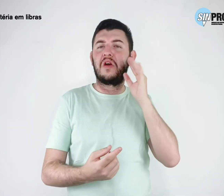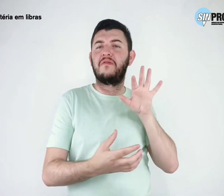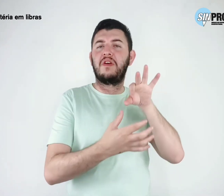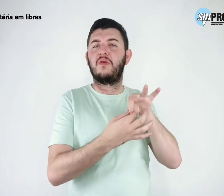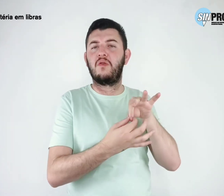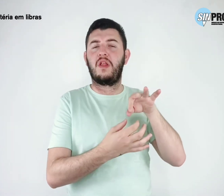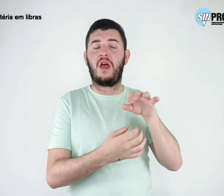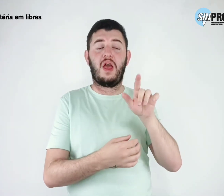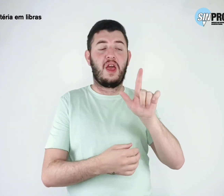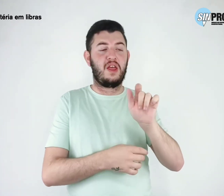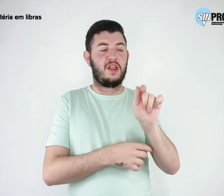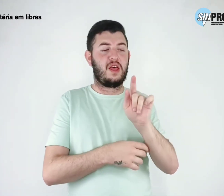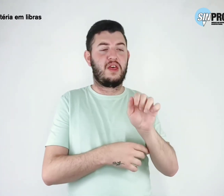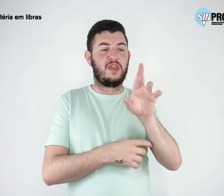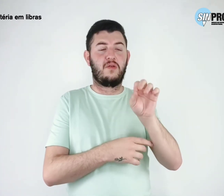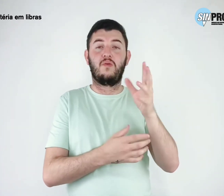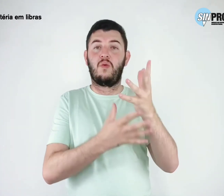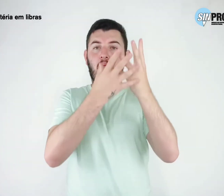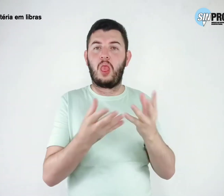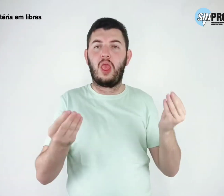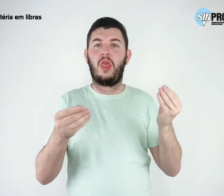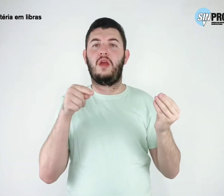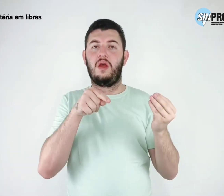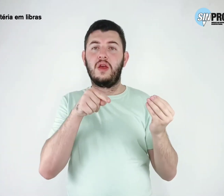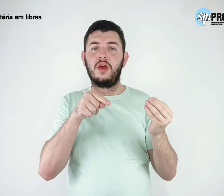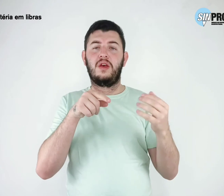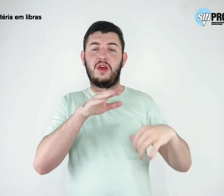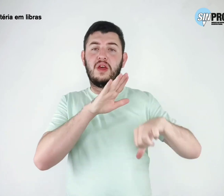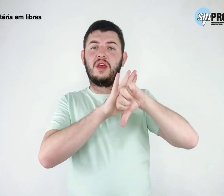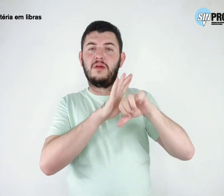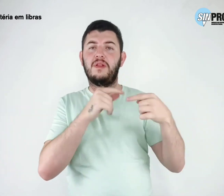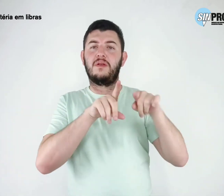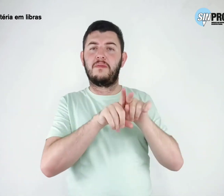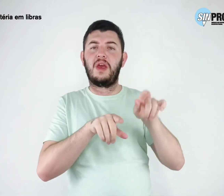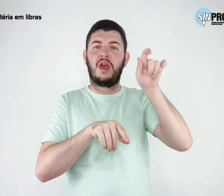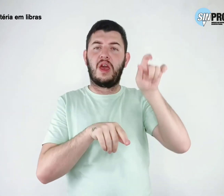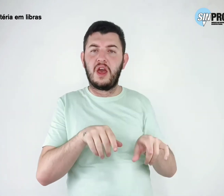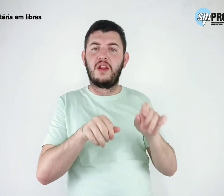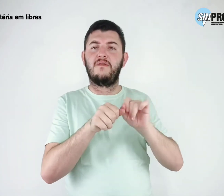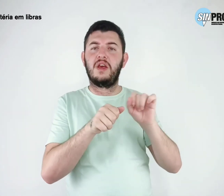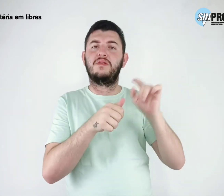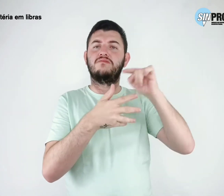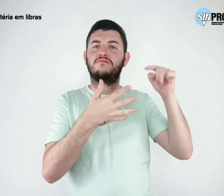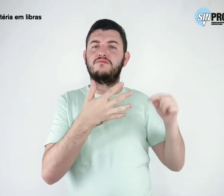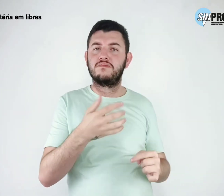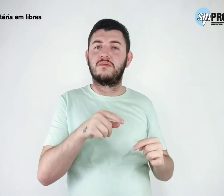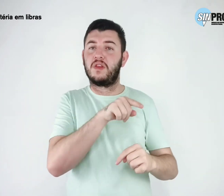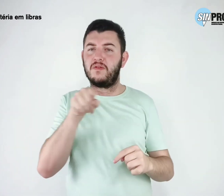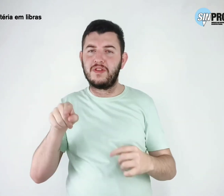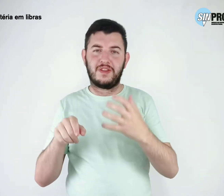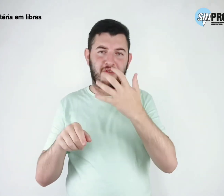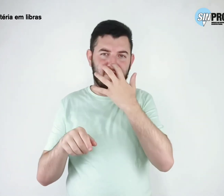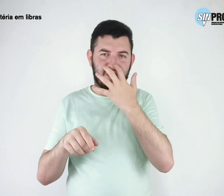Lázaro Barbosa e aos crimes a ele atribuídos. Confira o manifesto